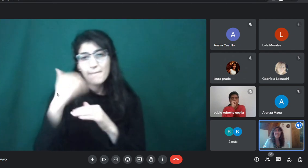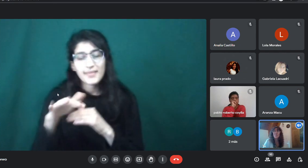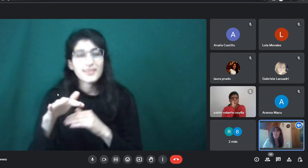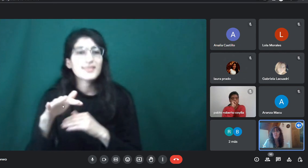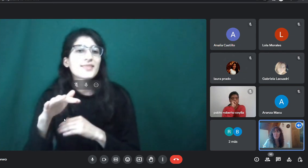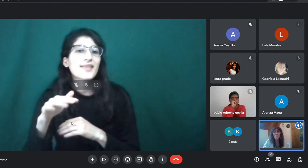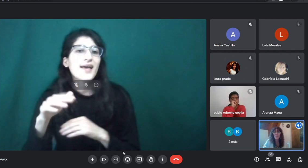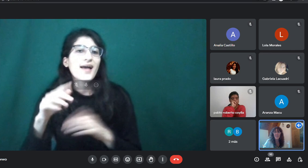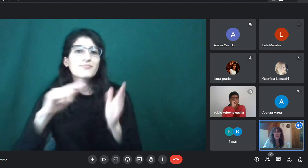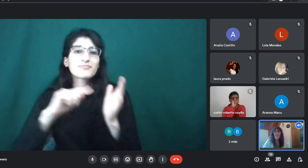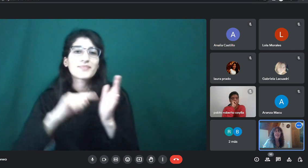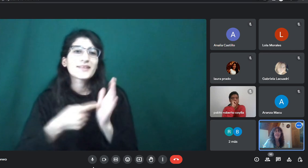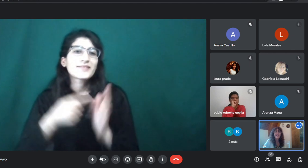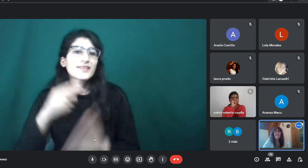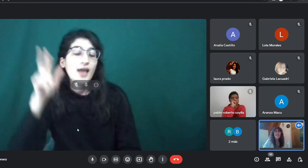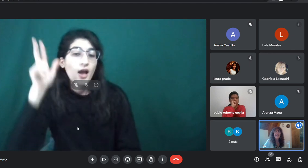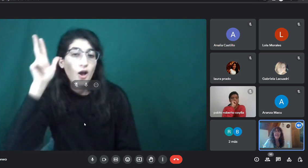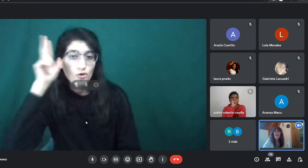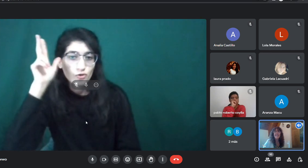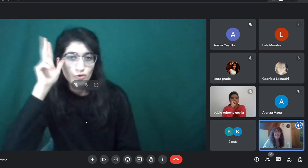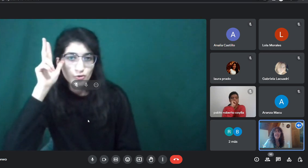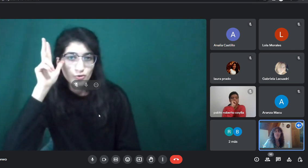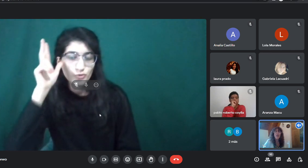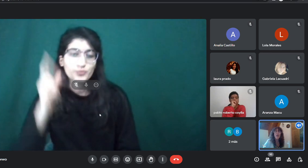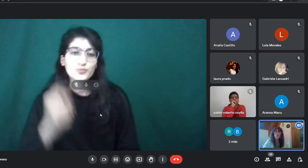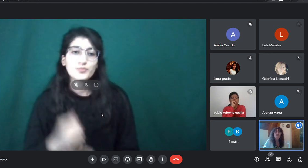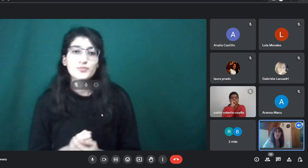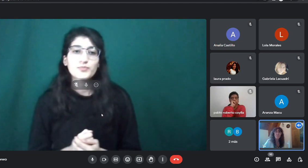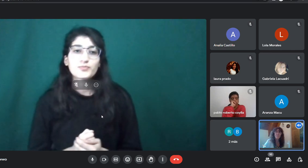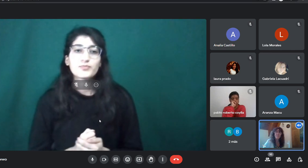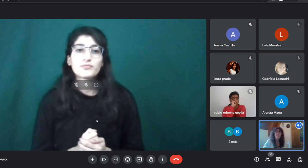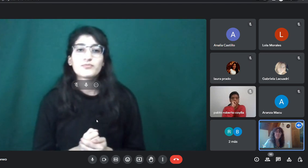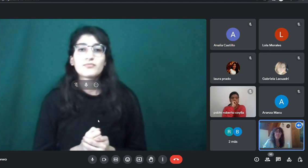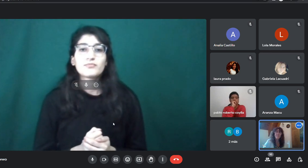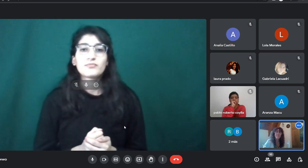acá en los números, pero sería la integradora 8.